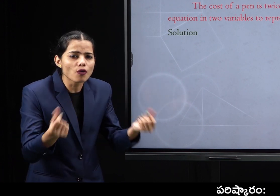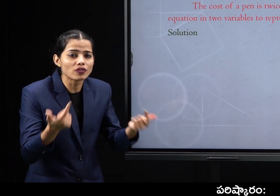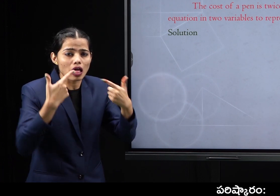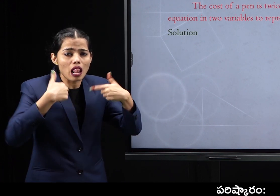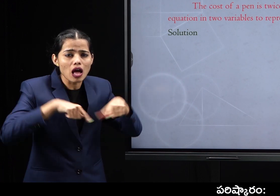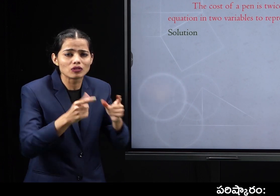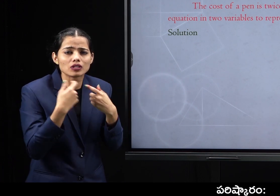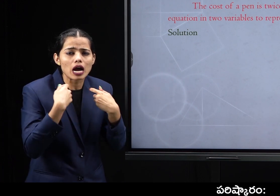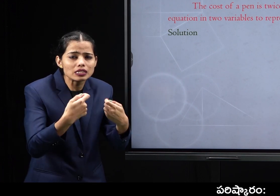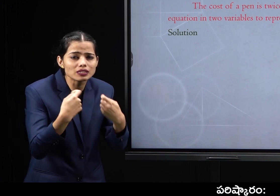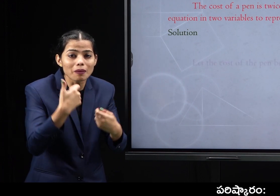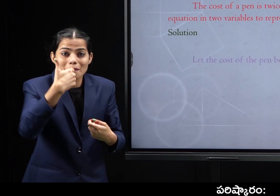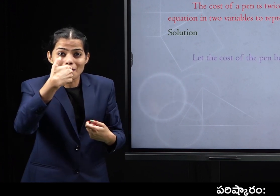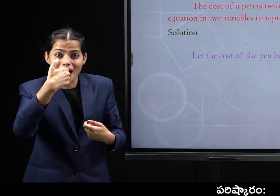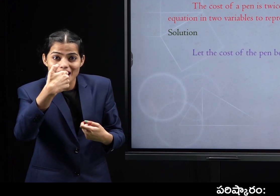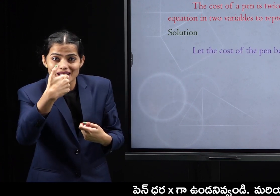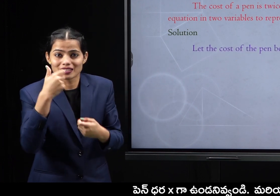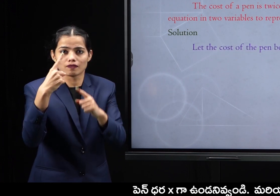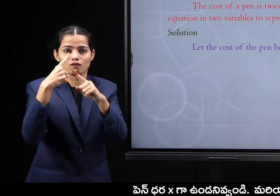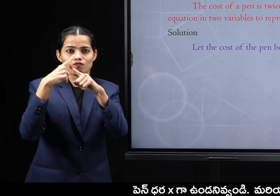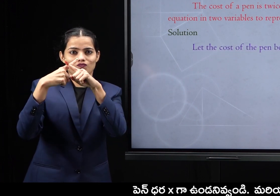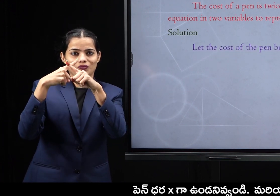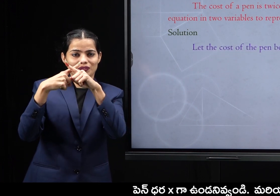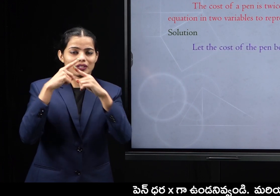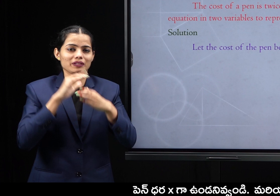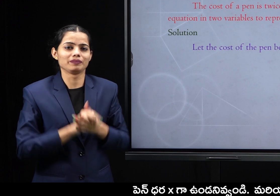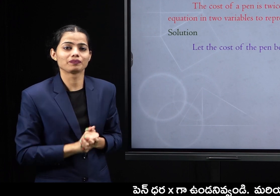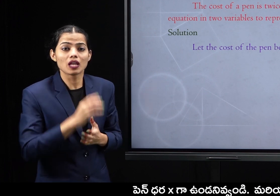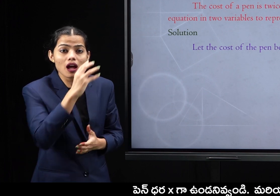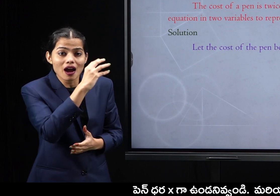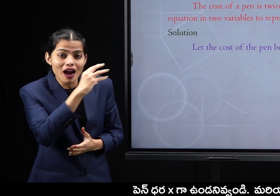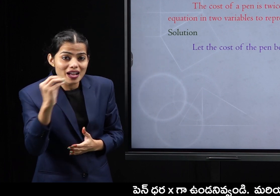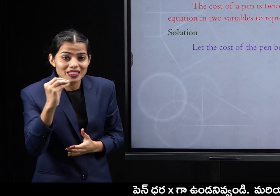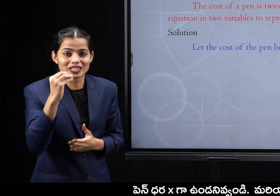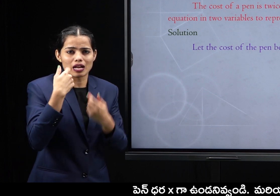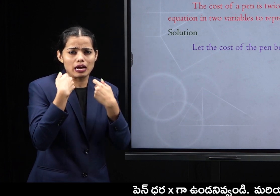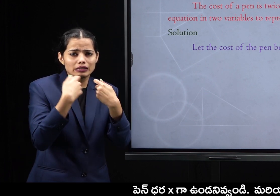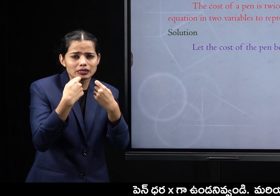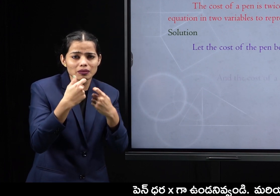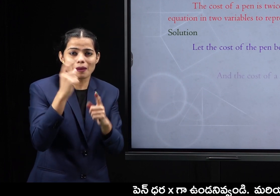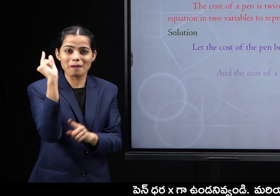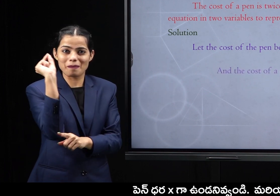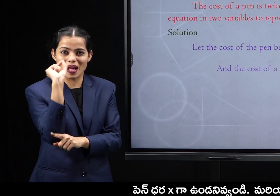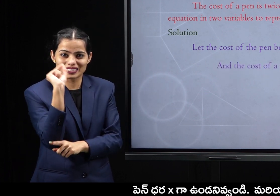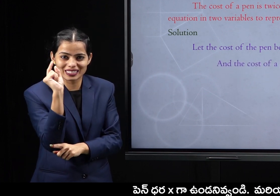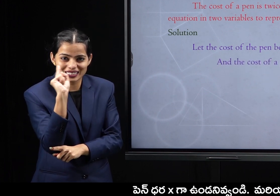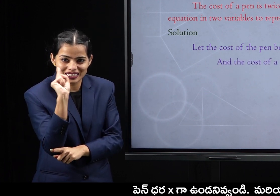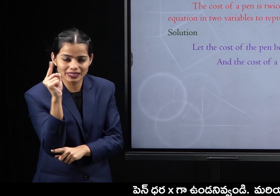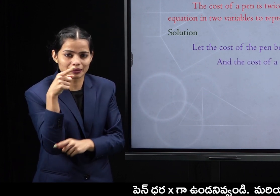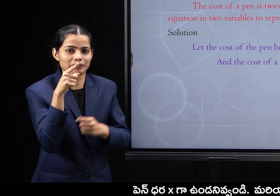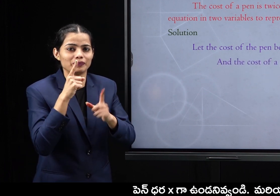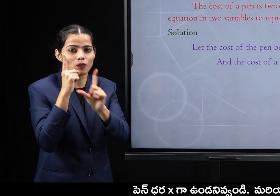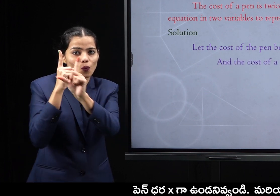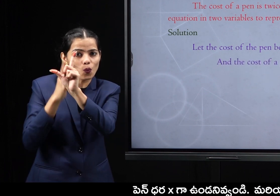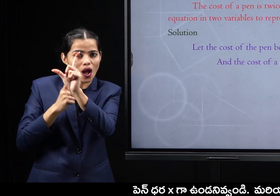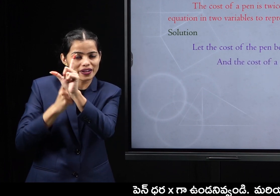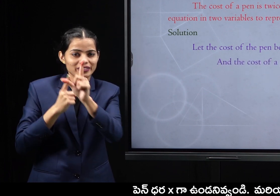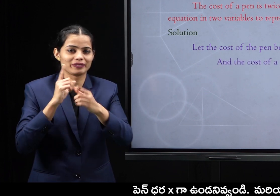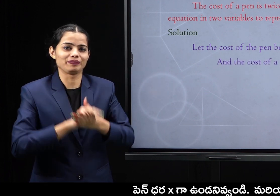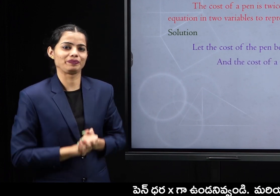పరిష్కారం పెన్ ధర xగా ఉండనివ్వండి. ఇంకా పెన్సిల్ ధర y. పెన్ను ధర